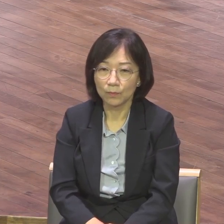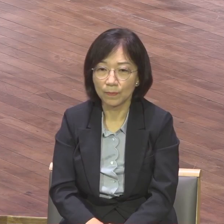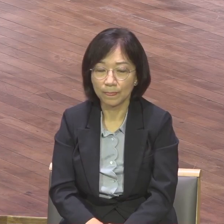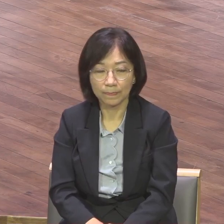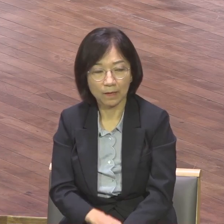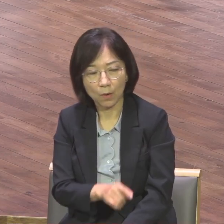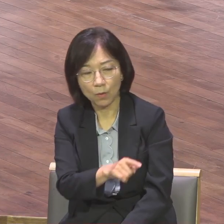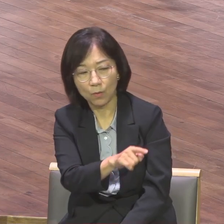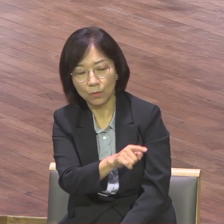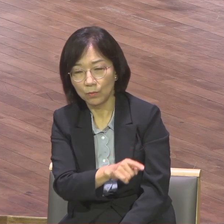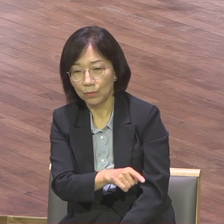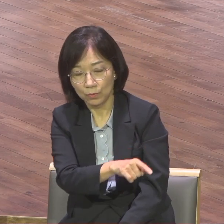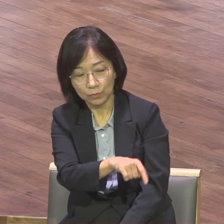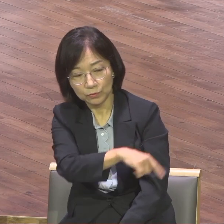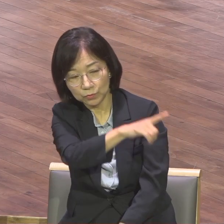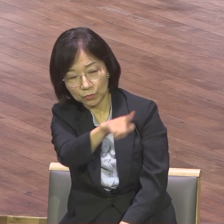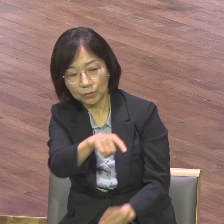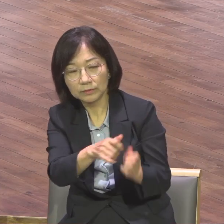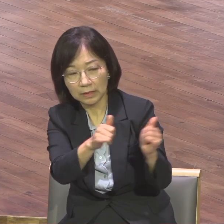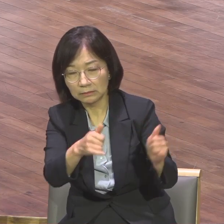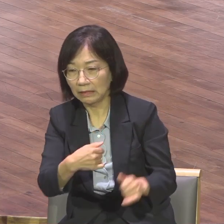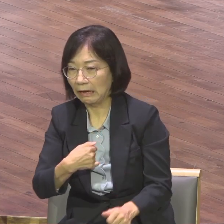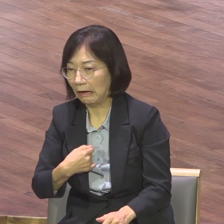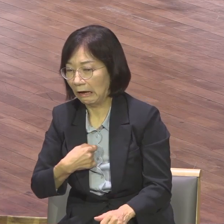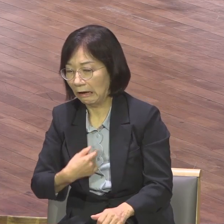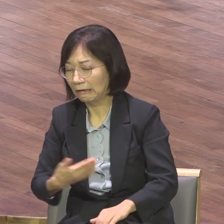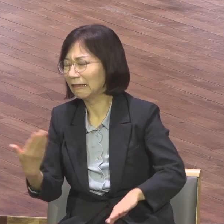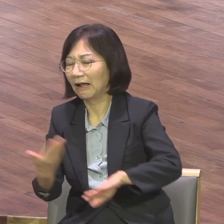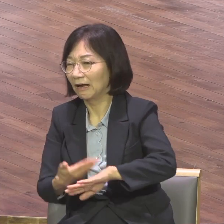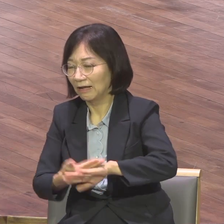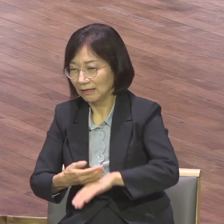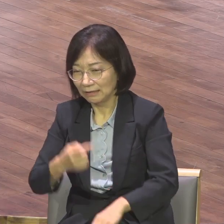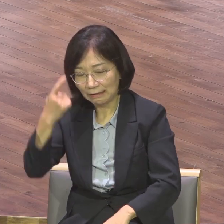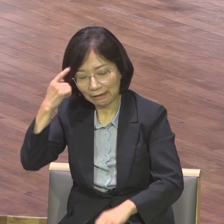그렇습니다. 저분들은 우리하고 클래스가 달라